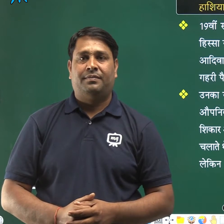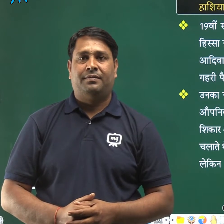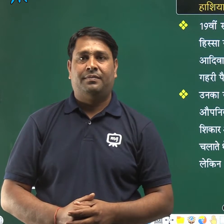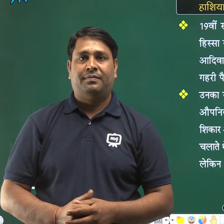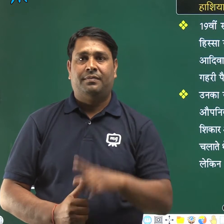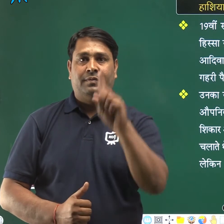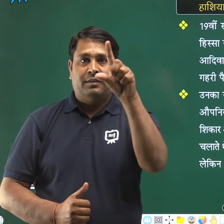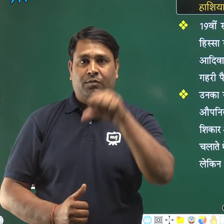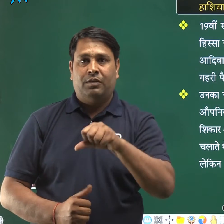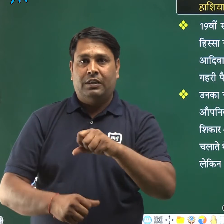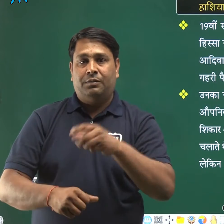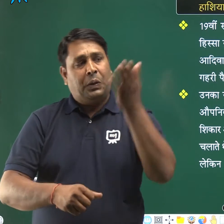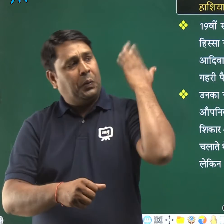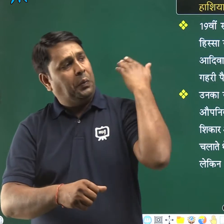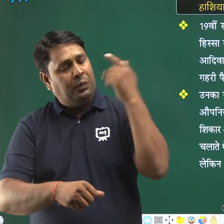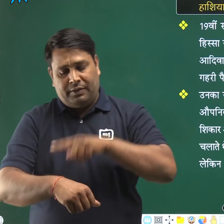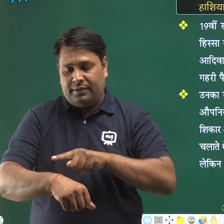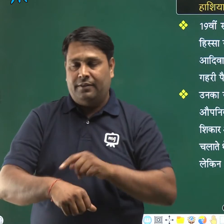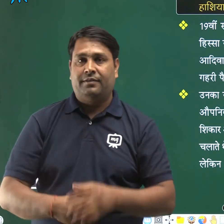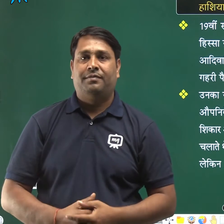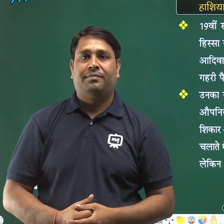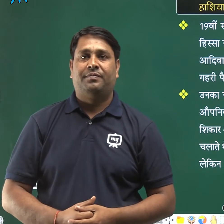19वीं सदी तक